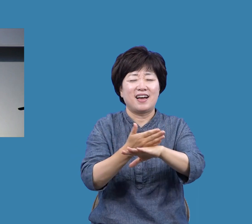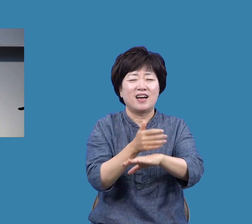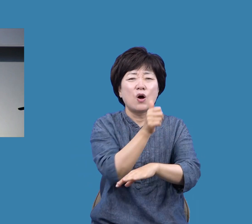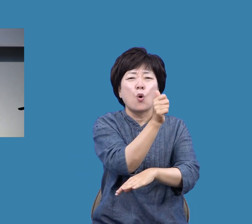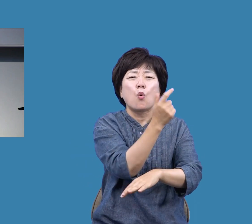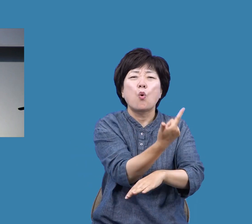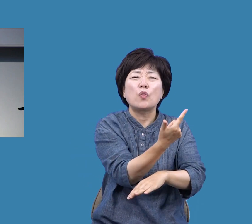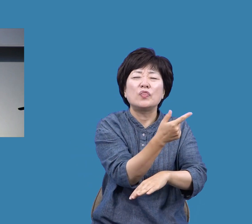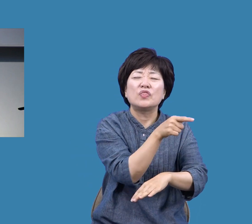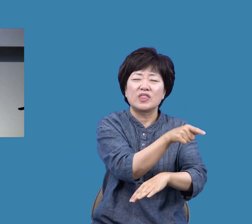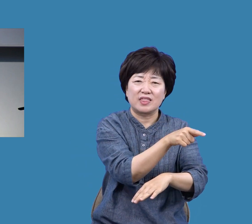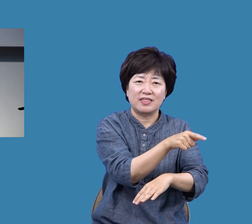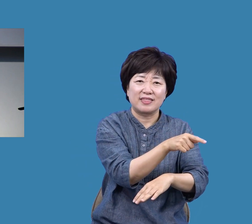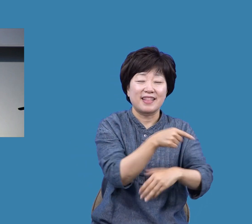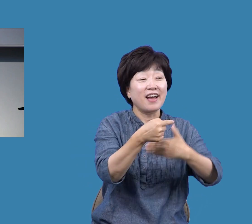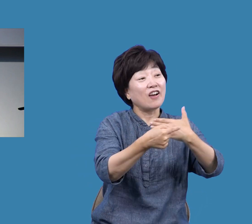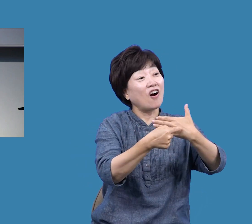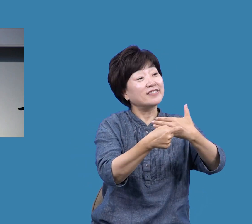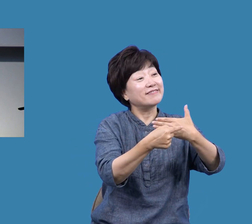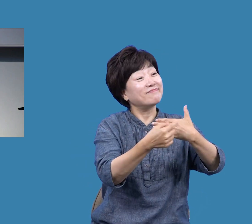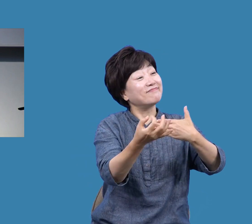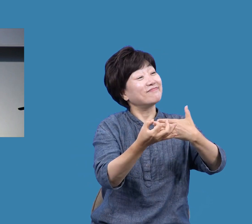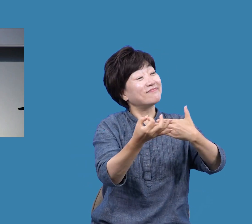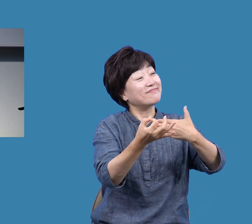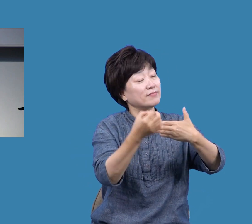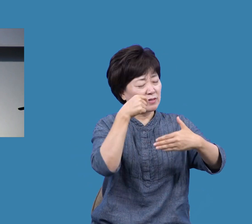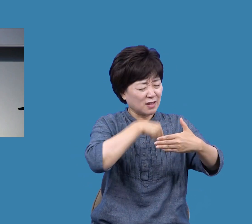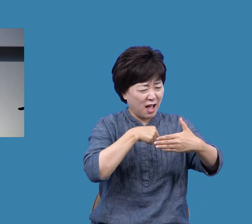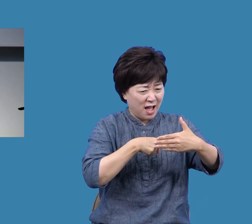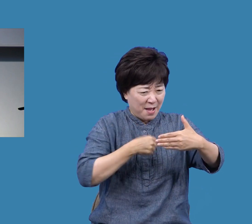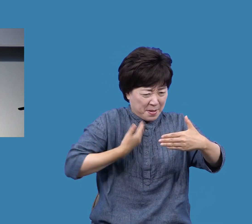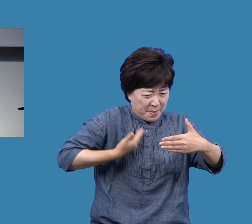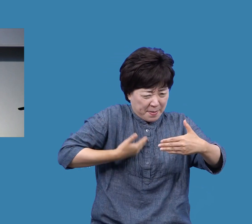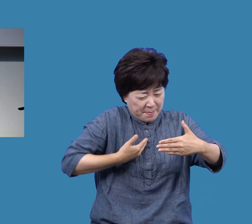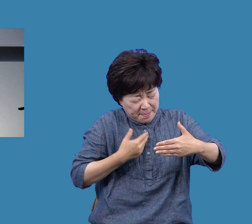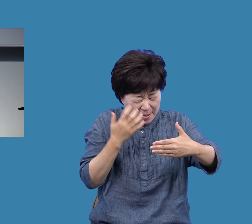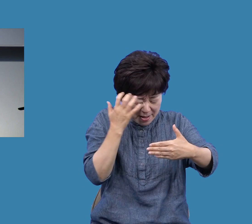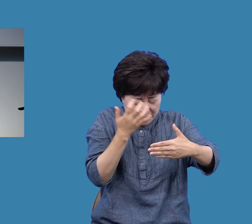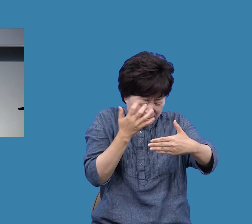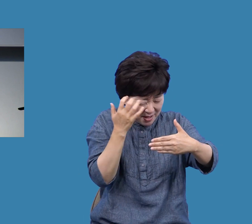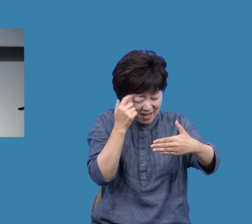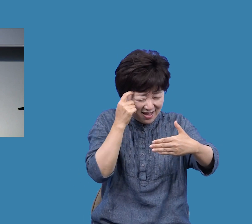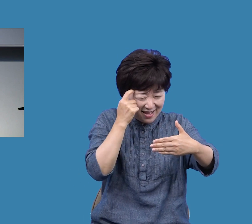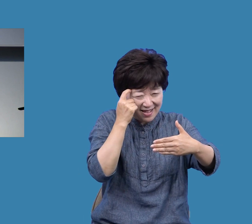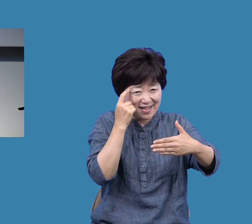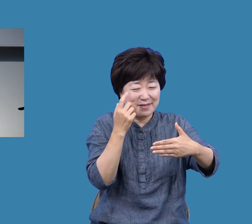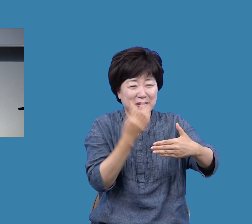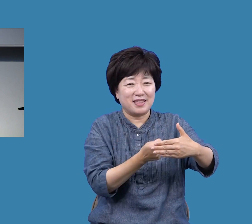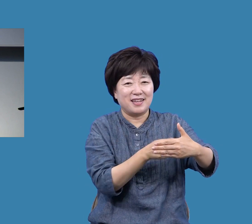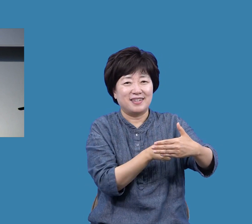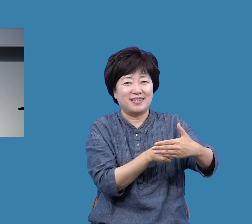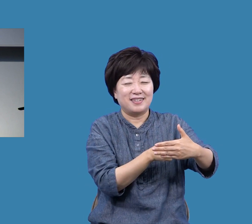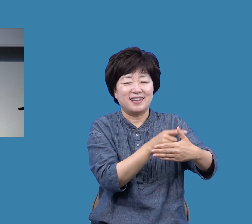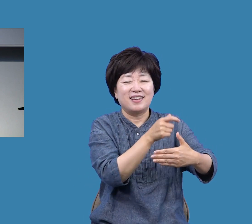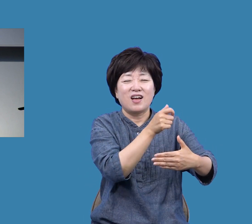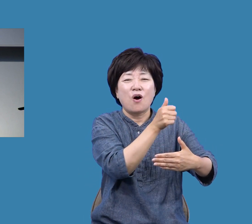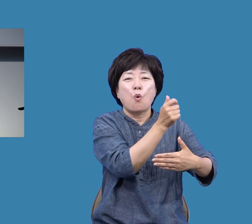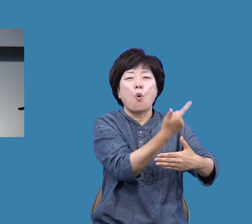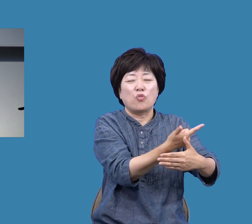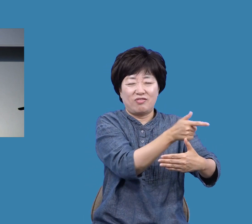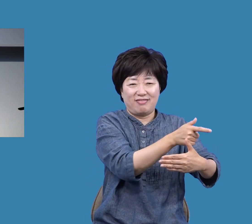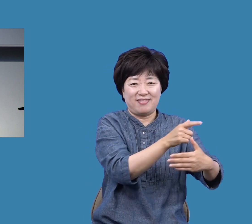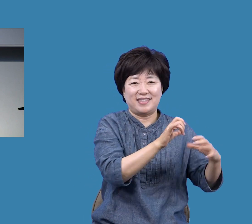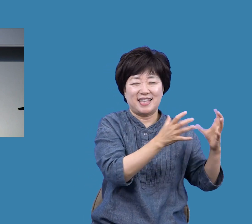일들이야. 겉은 우아한데 속에서 막 이러고 있는 거지. 아니 여러분, 영으로는 절대 그렇지 않습니다. 영으로